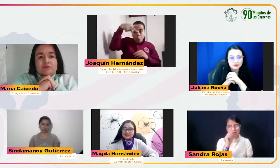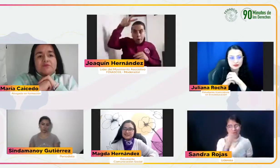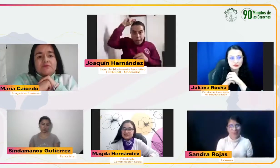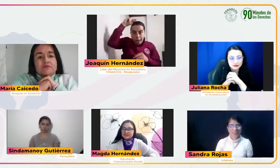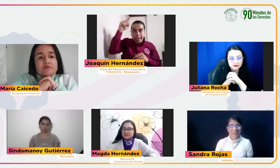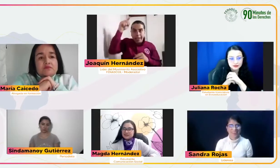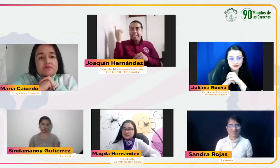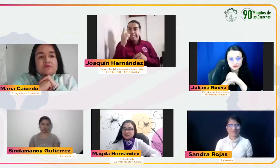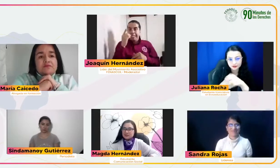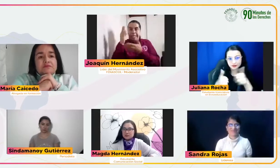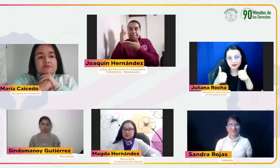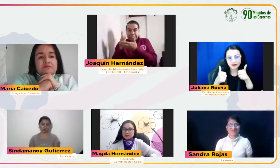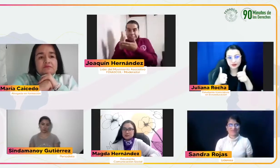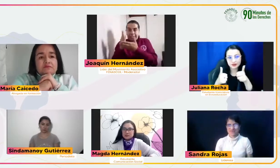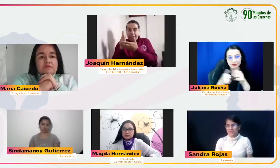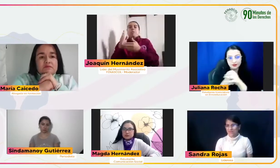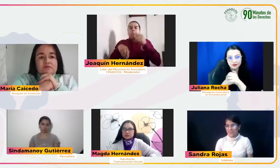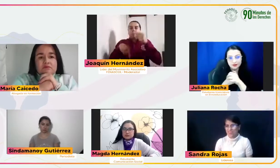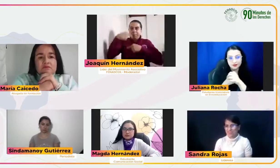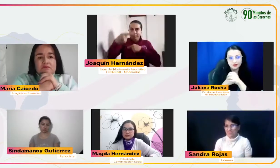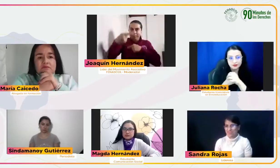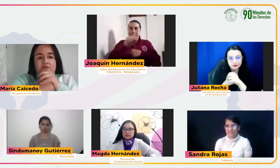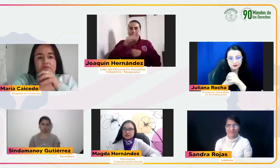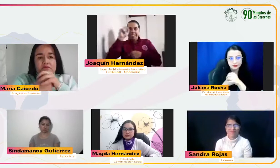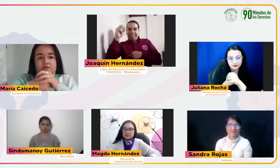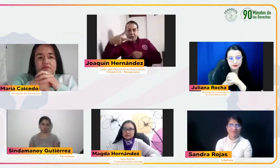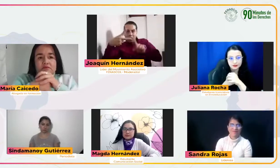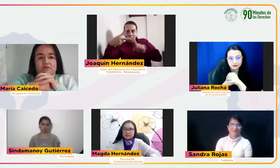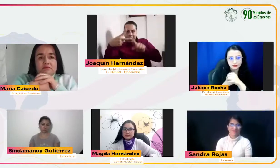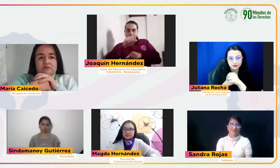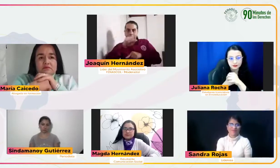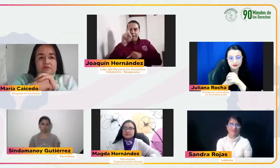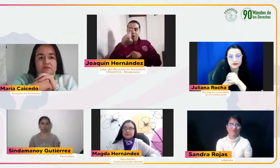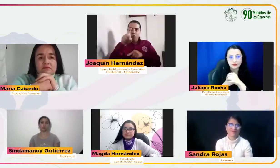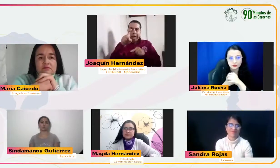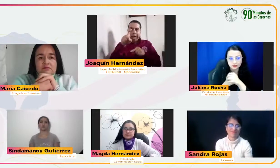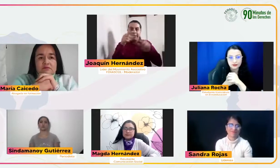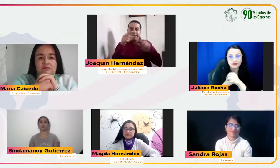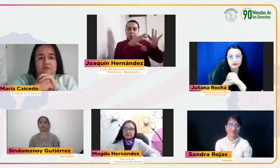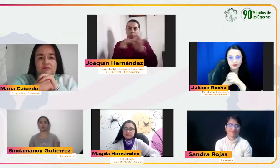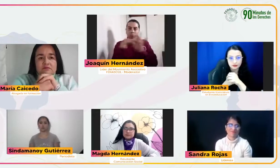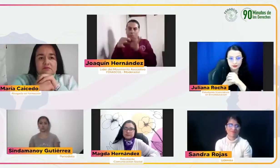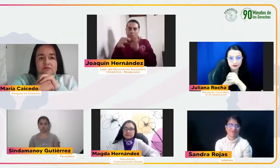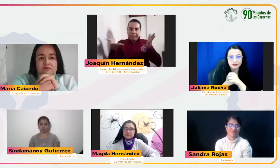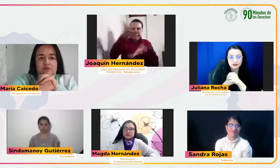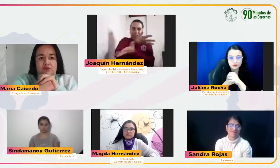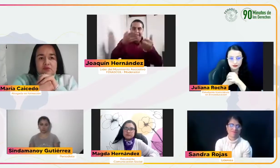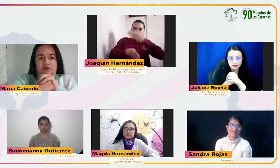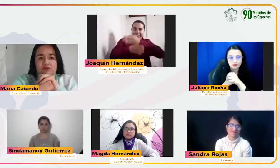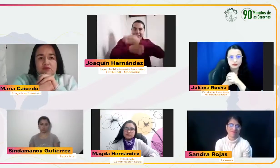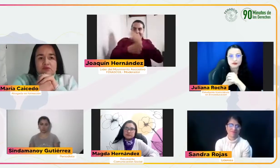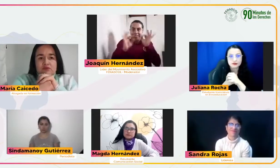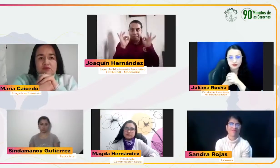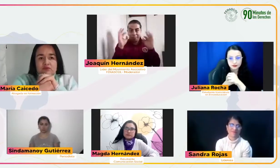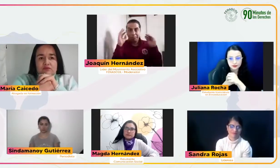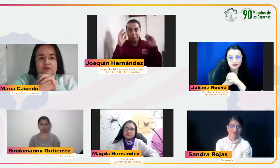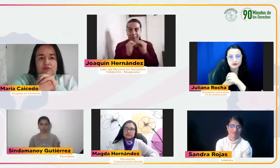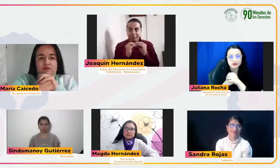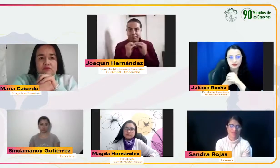pero es como en la televisión, ¿no? Buscar también dos intervenciones y poder continuar con las preguntas preparadas